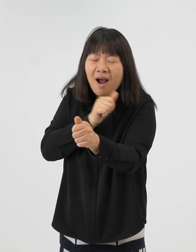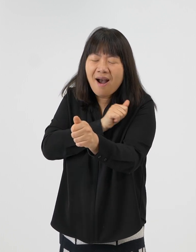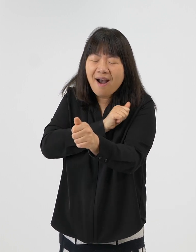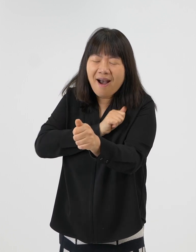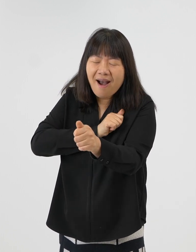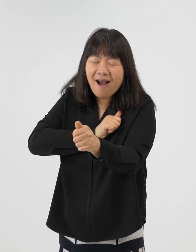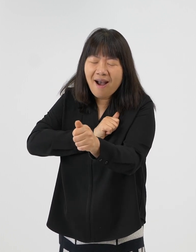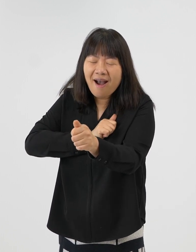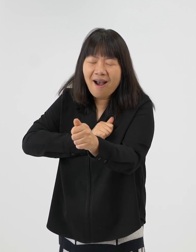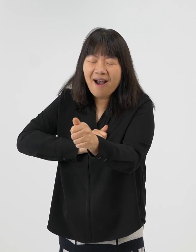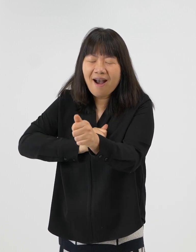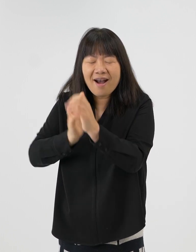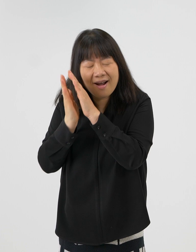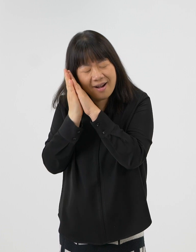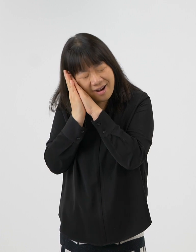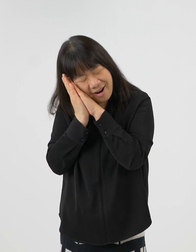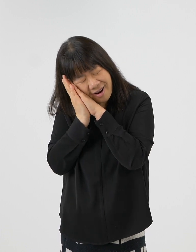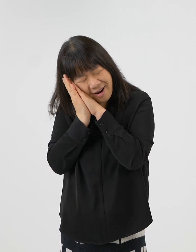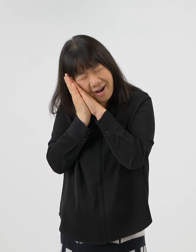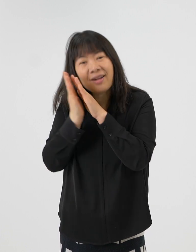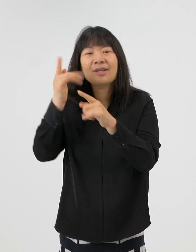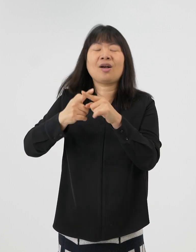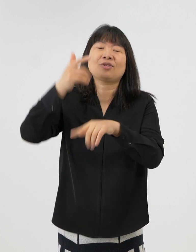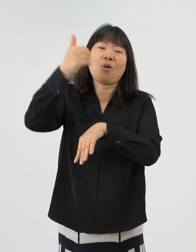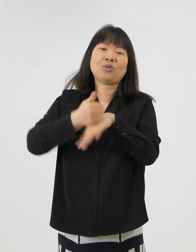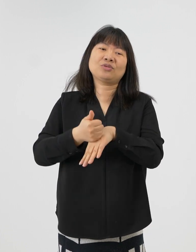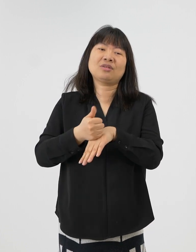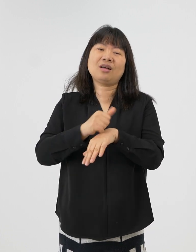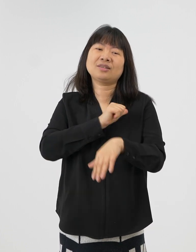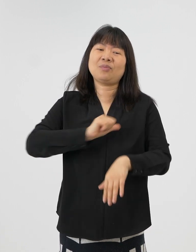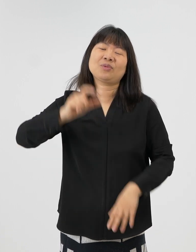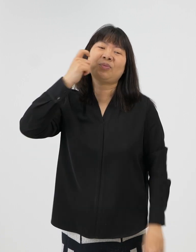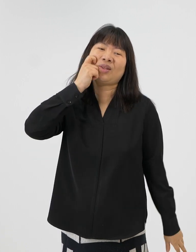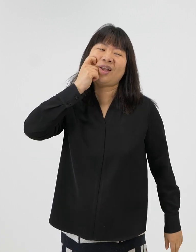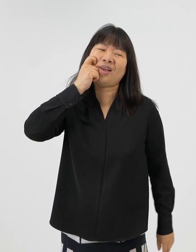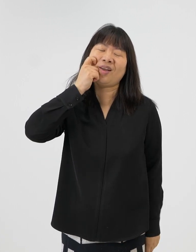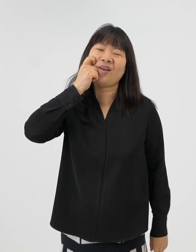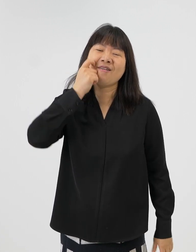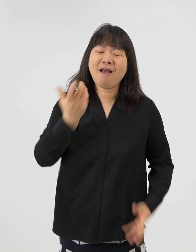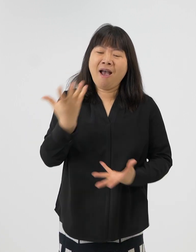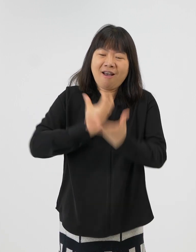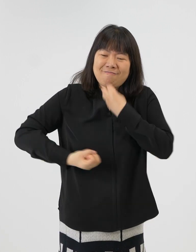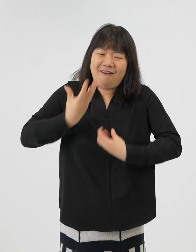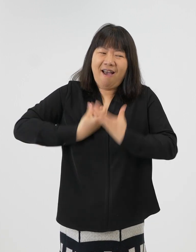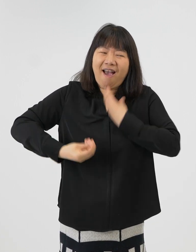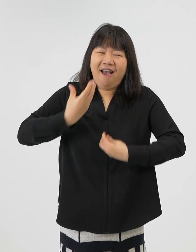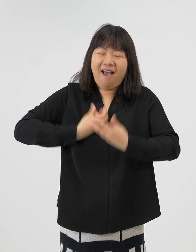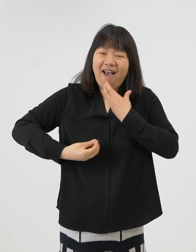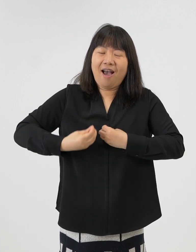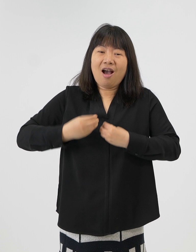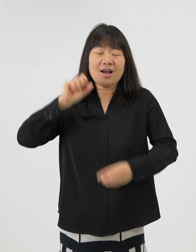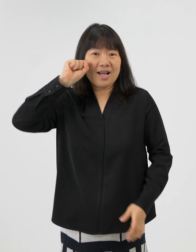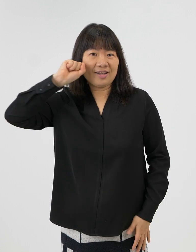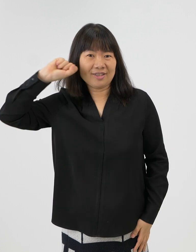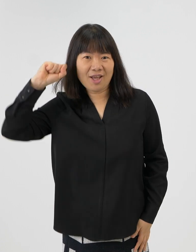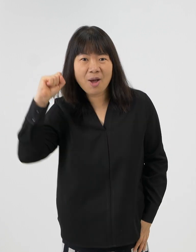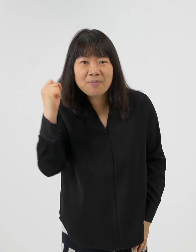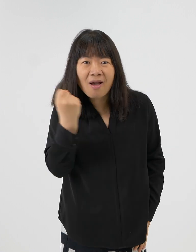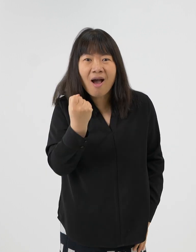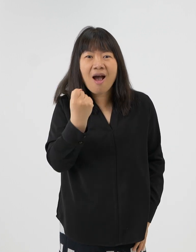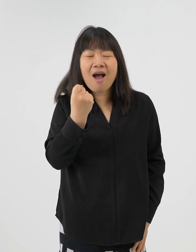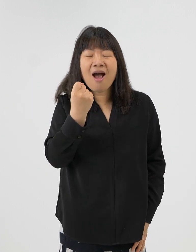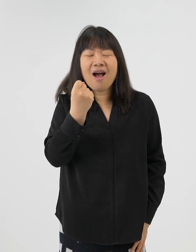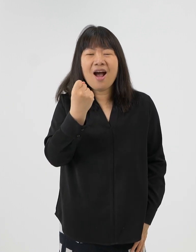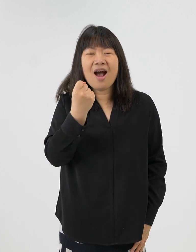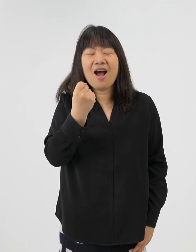자야 되느냐. 그러다가 결국은 못 견디고 폭식을 하고 그날 새벽